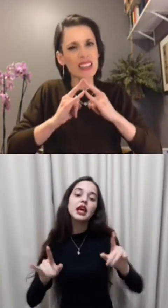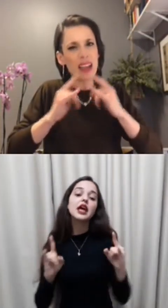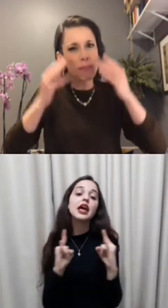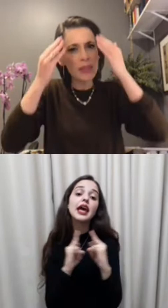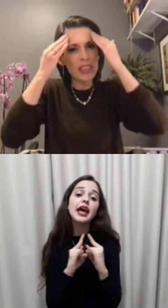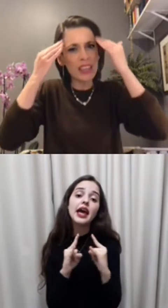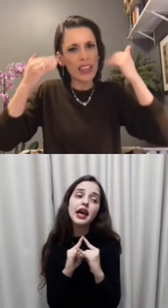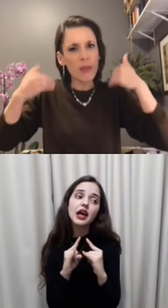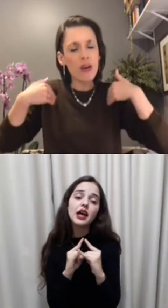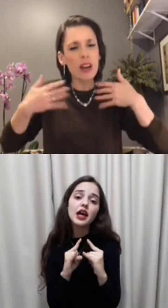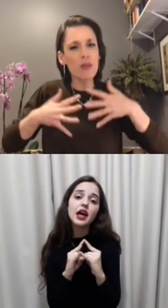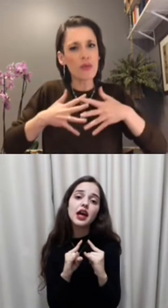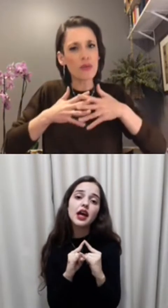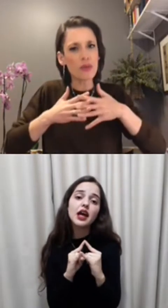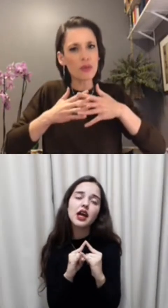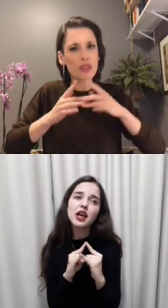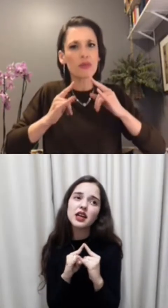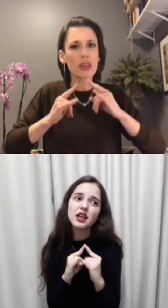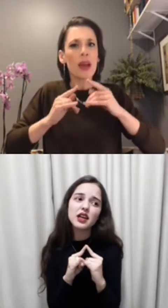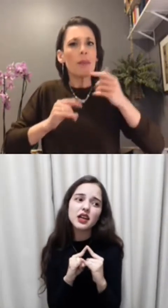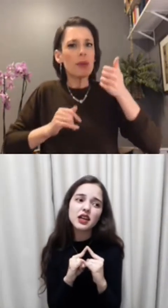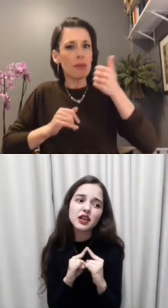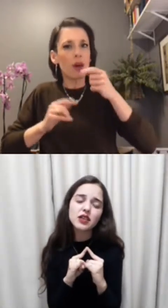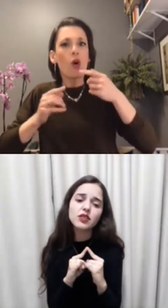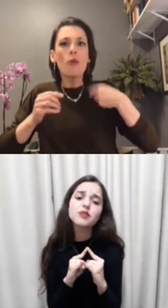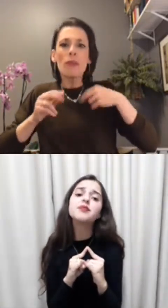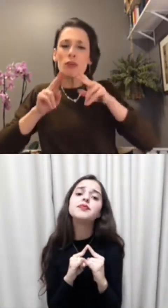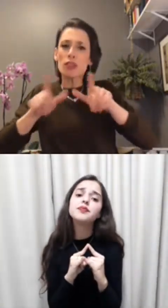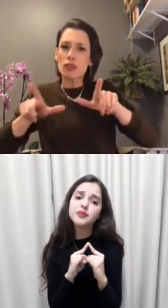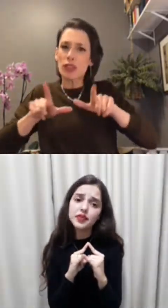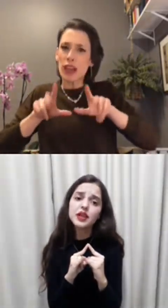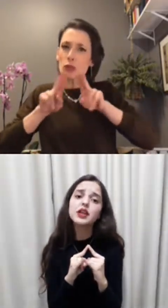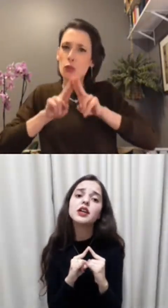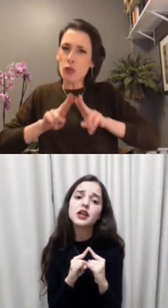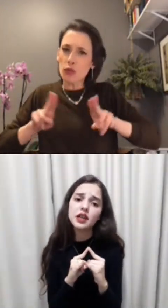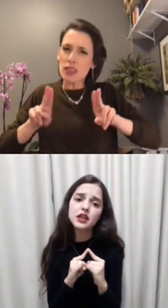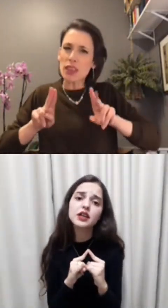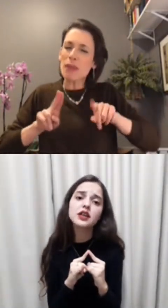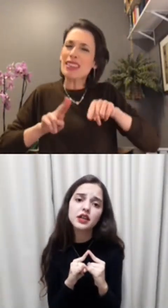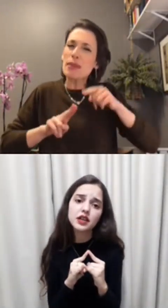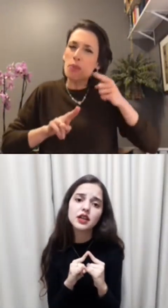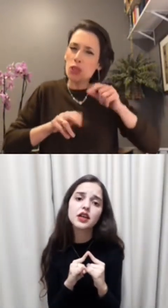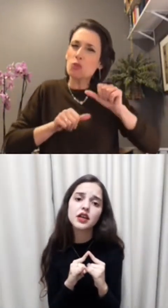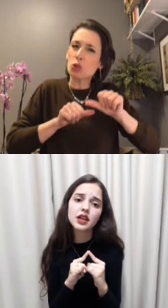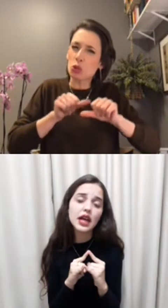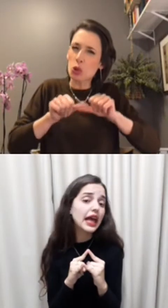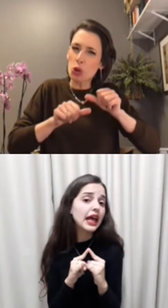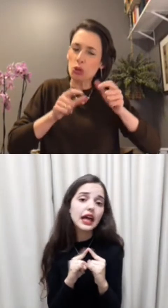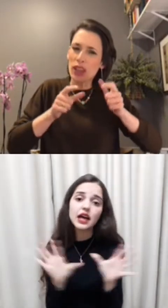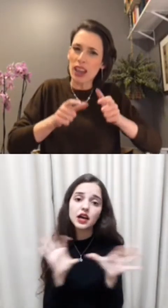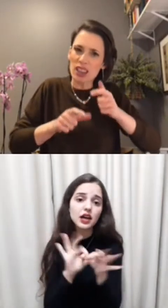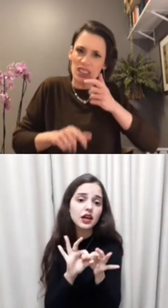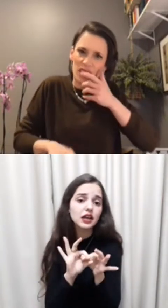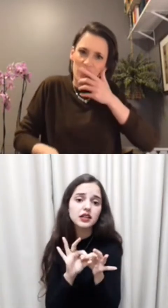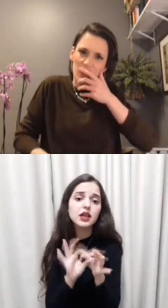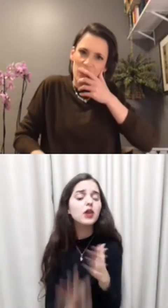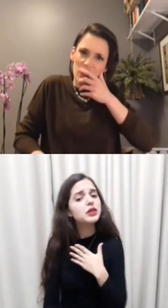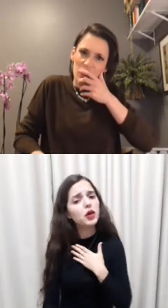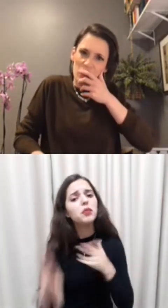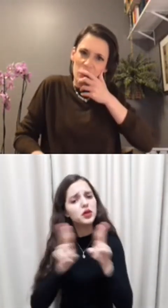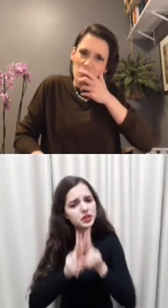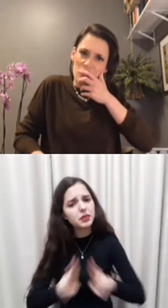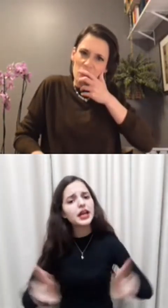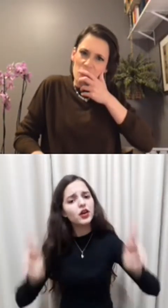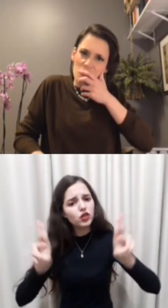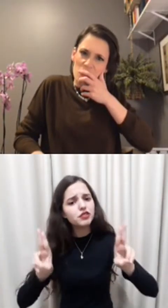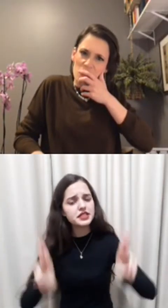INES, Gabi. Eu agora confusa. Foi o meu certificado UFSC, mas depois mudou lugar? Então, o